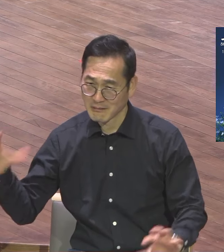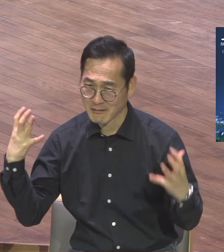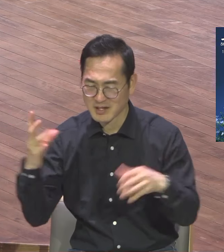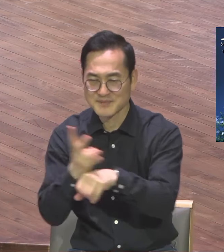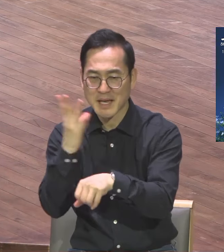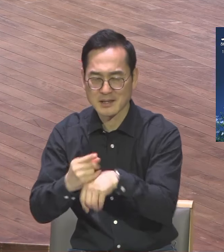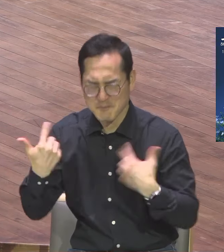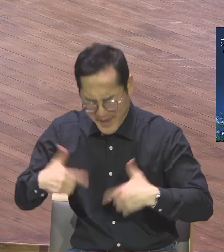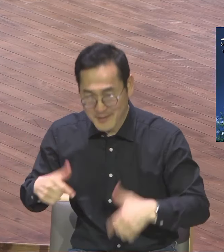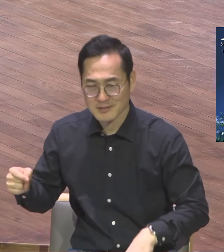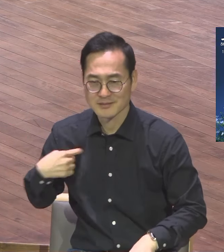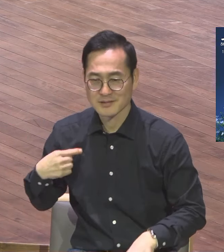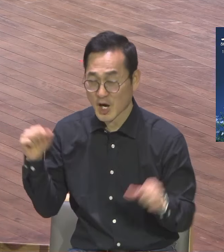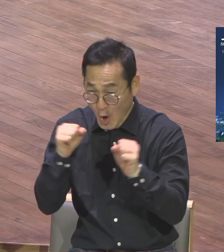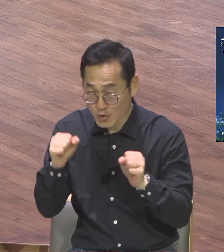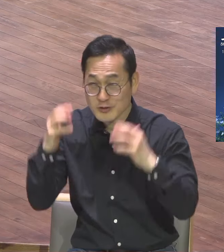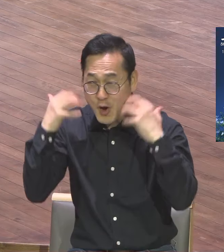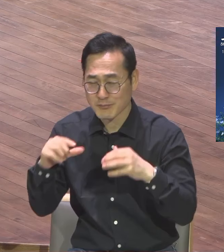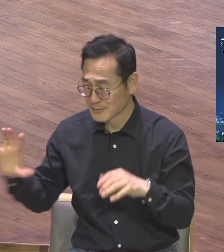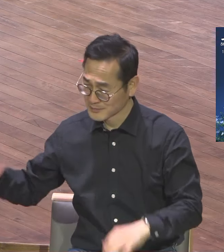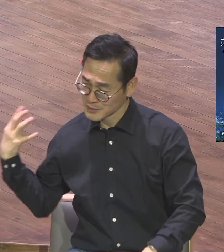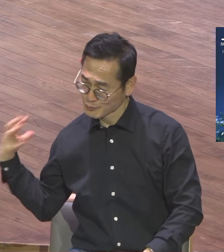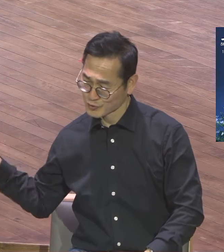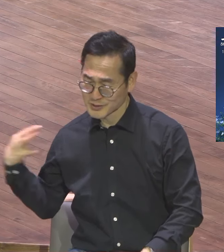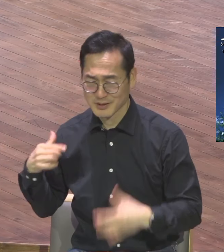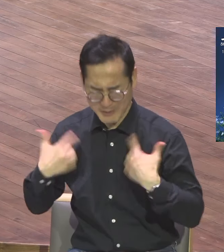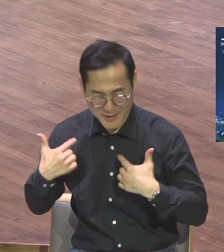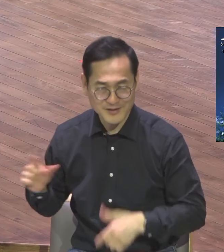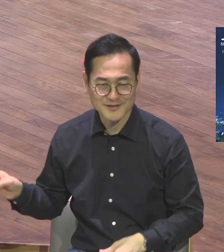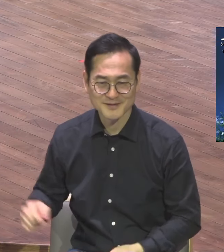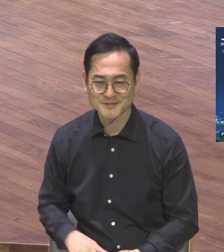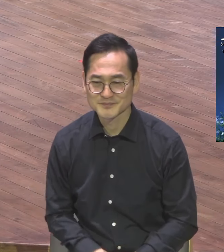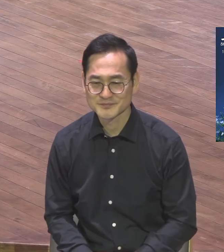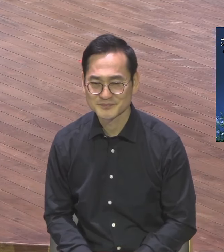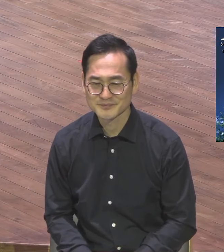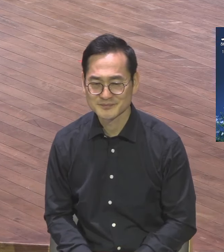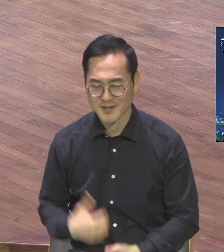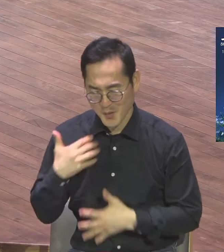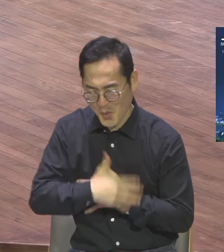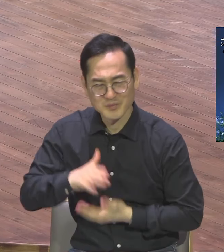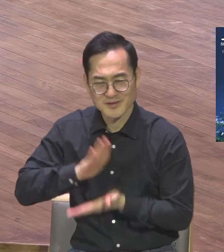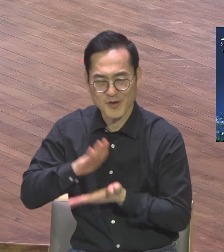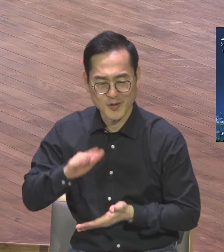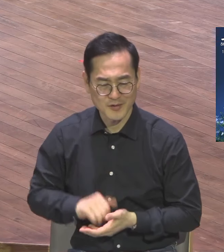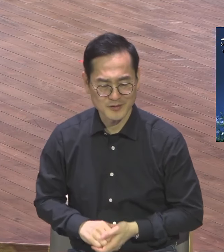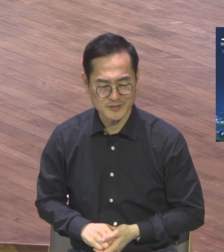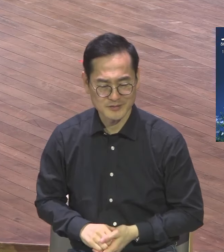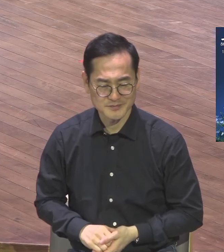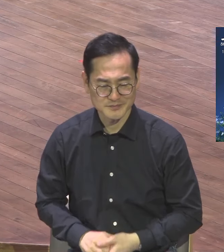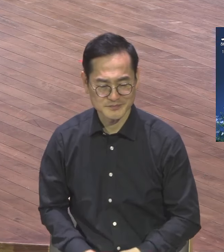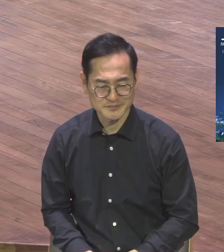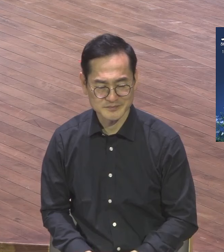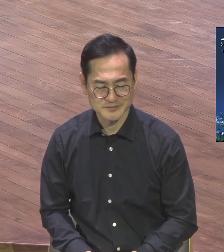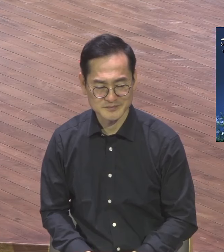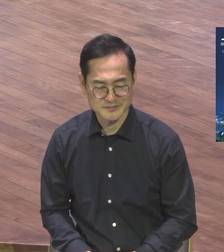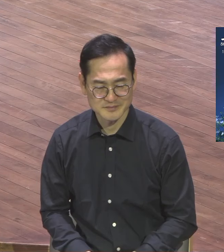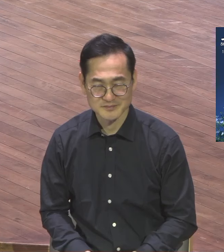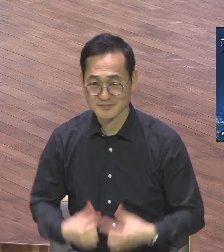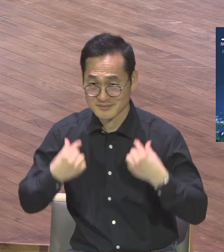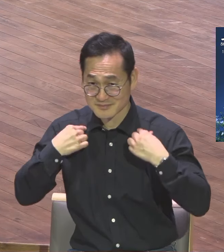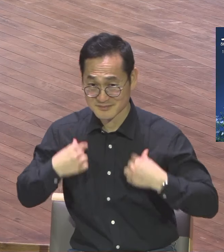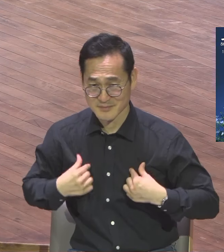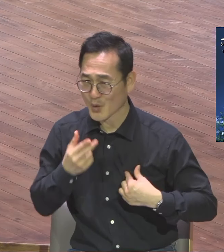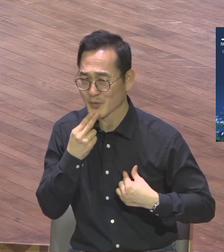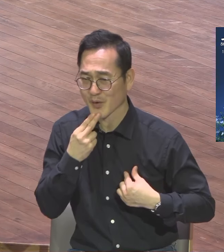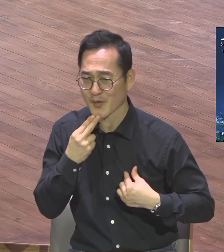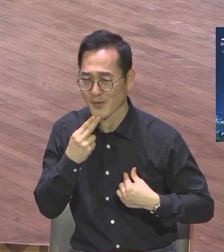돌고 있습니다. 돌고 있어요. 워낙 열이 많아가지고. 늘 늦는구라는 게 없습니다. 늦는구, 뭐, 내복,